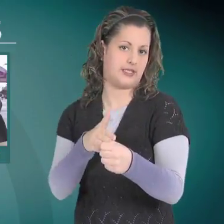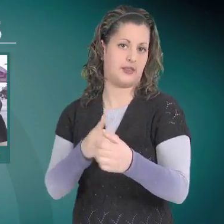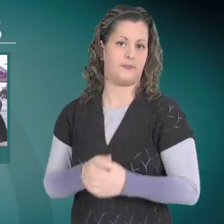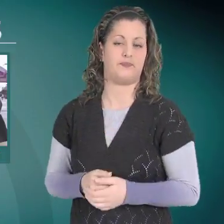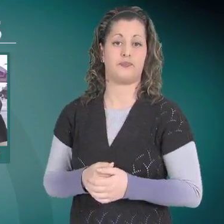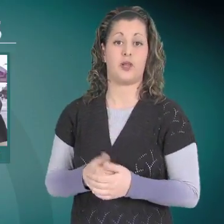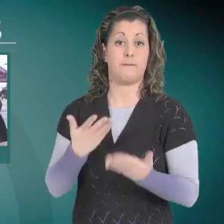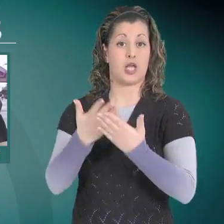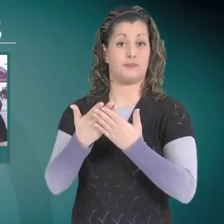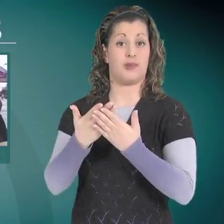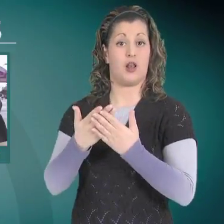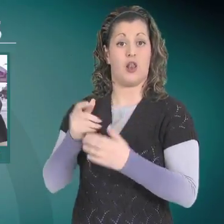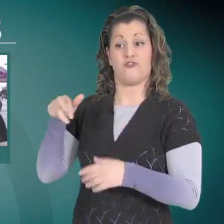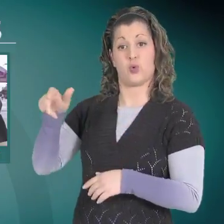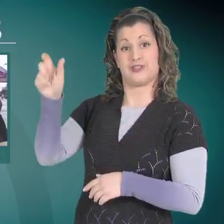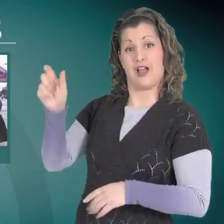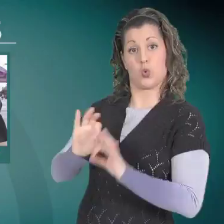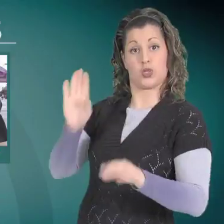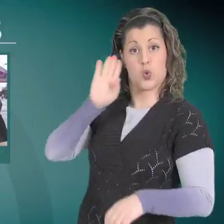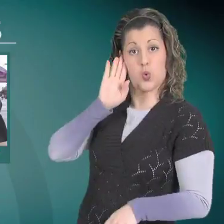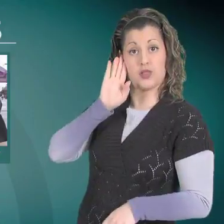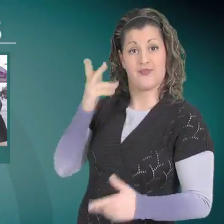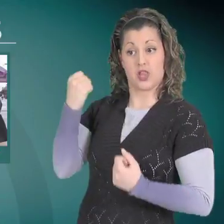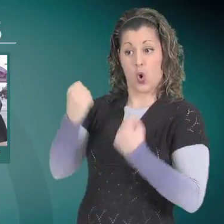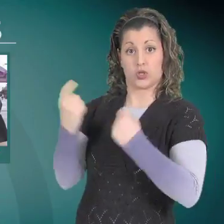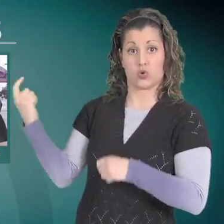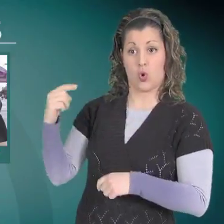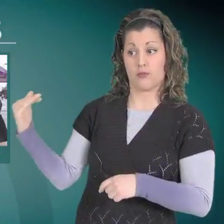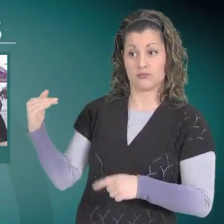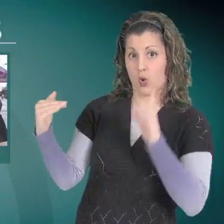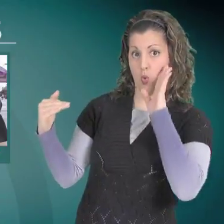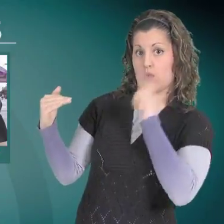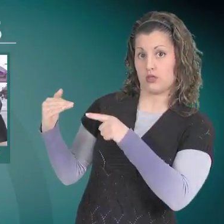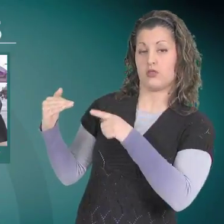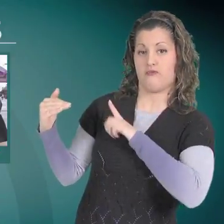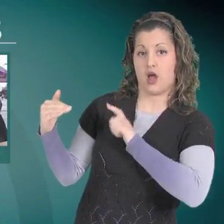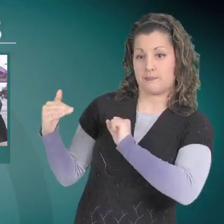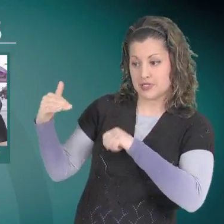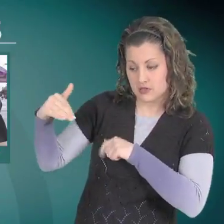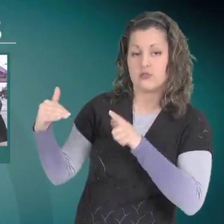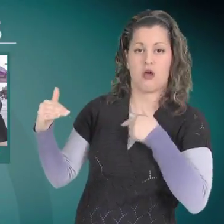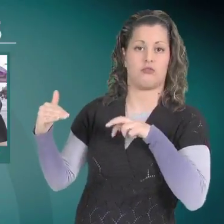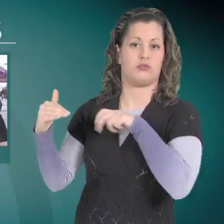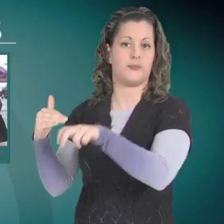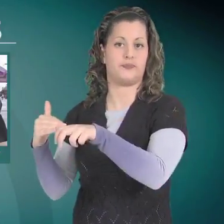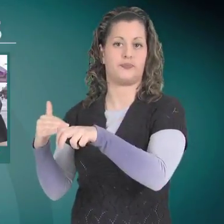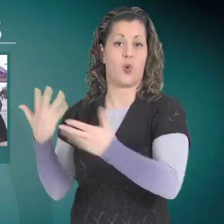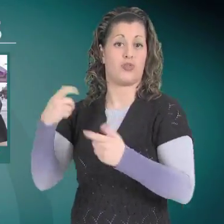beispielsweise kann ein fußgänger durch gutes hörvermögen erkennen wenn sich ein auto hat und wann es bremst und erst dann die straße